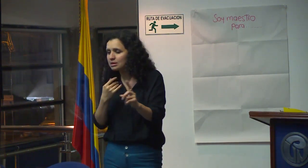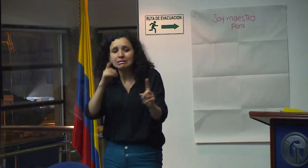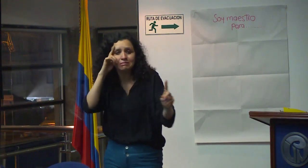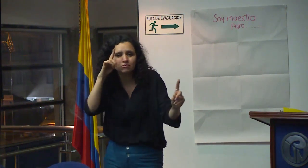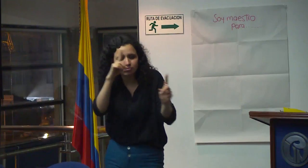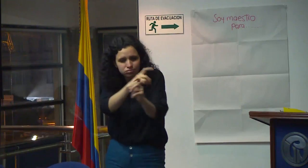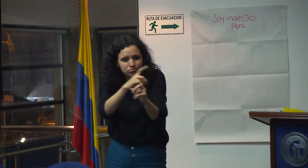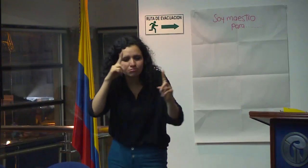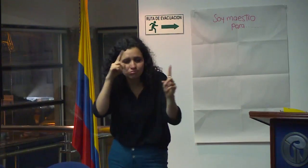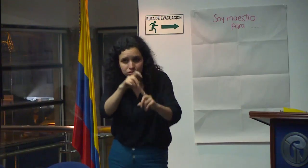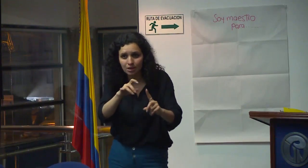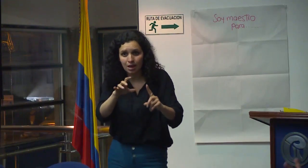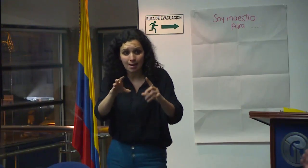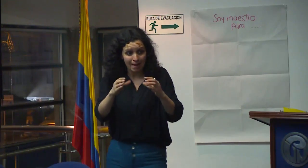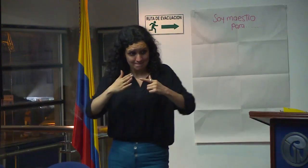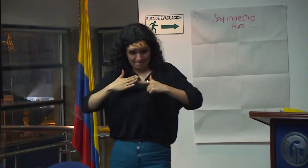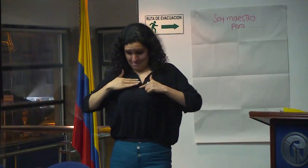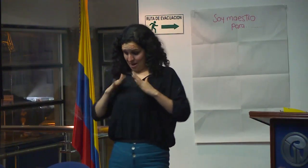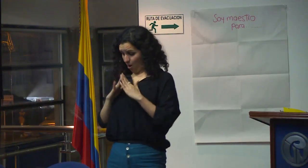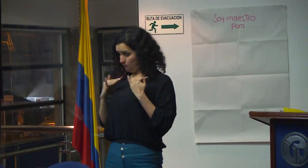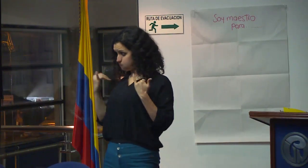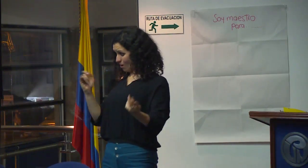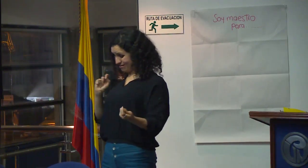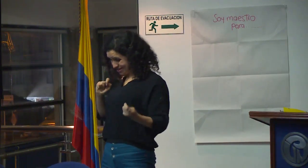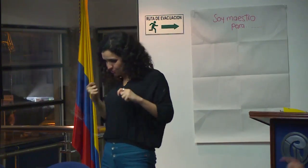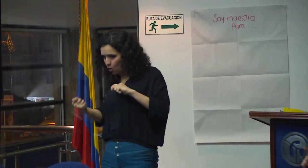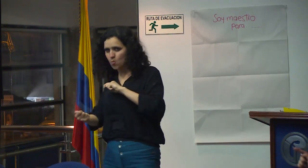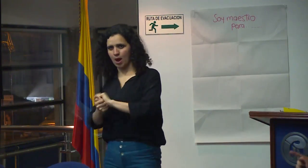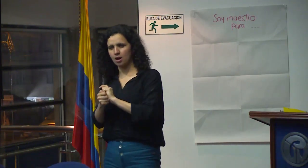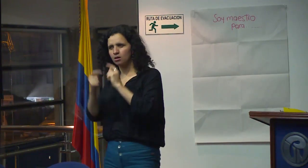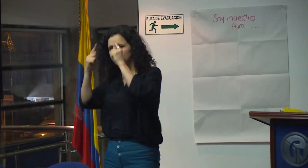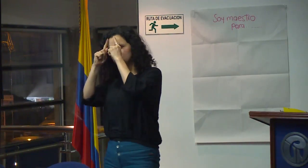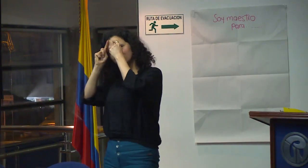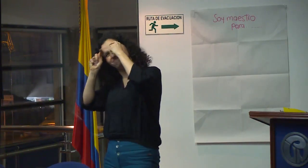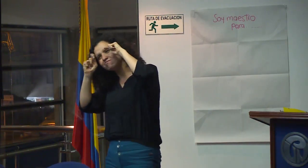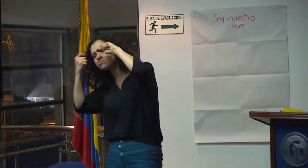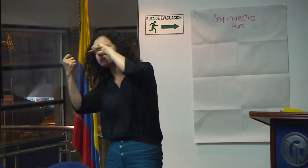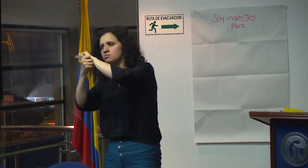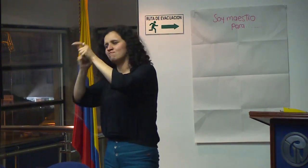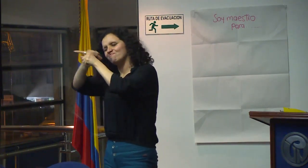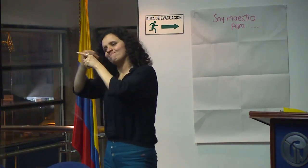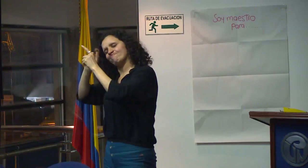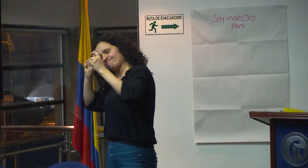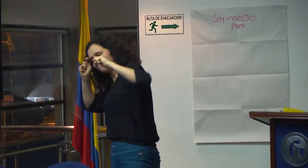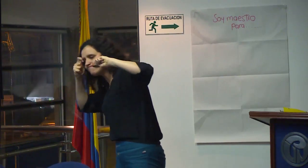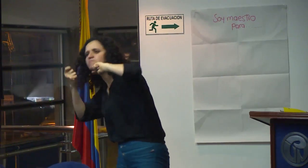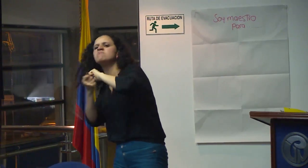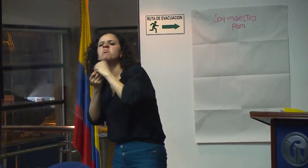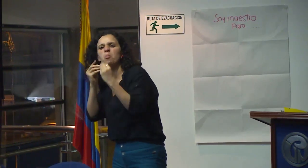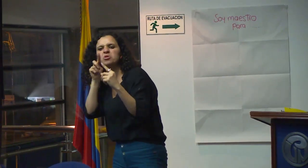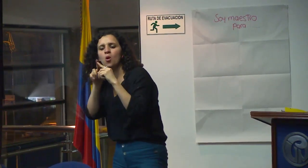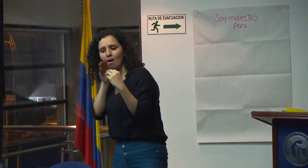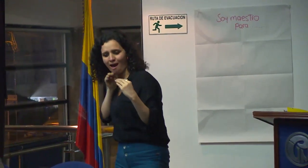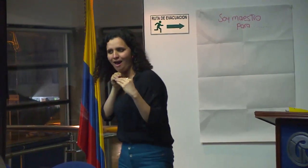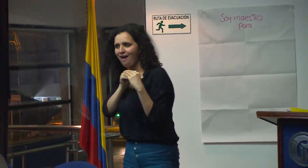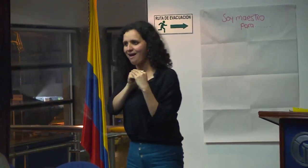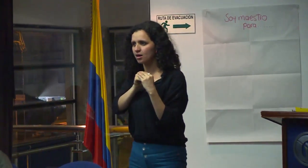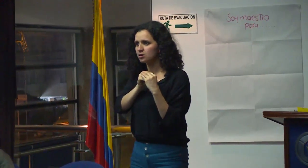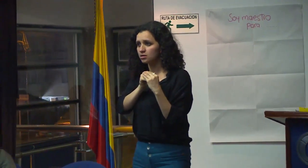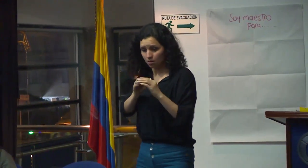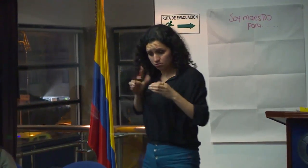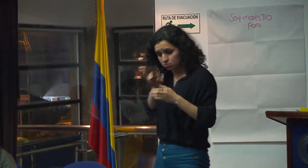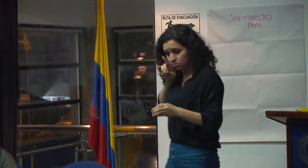Y transformar nuestra realidad, nuestra mente, nuestras prácticas para que ustedes puedan participar con nosotros. Ustedes también pueden